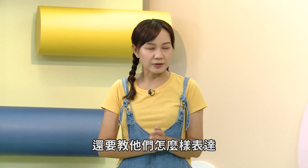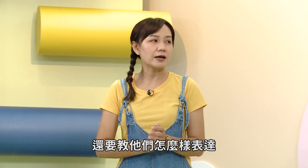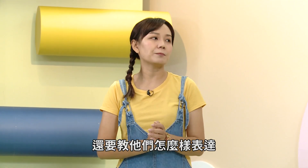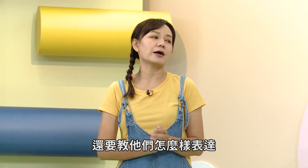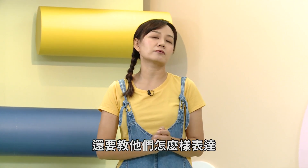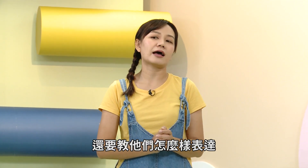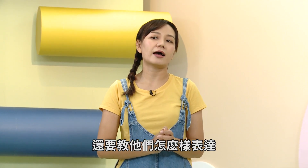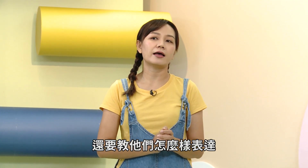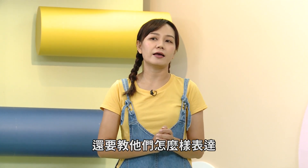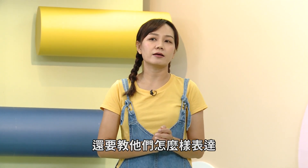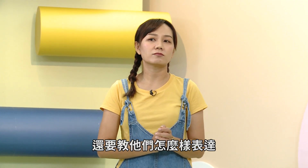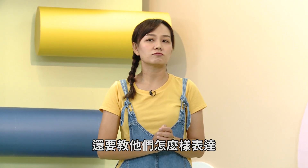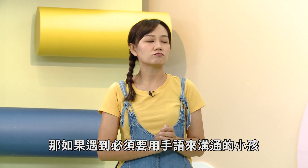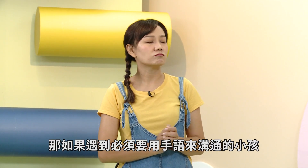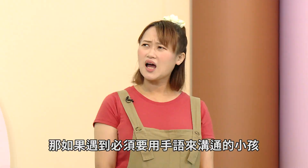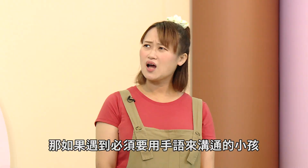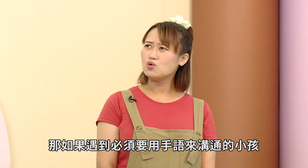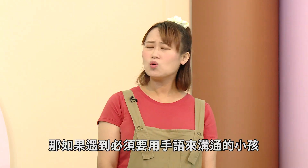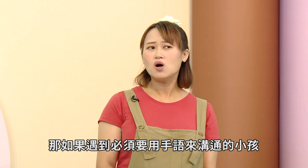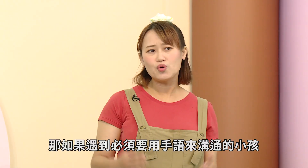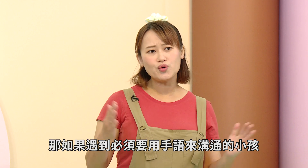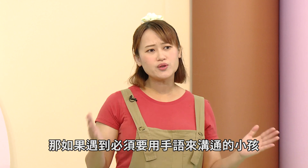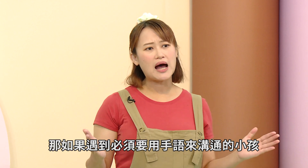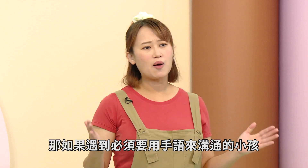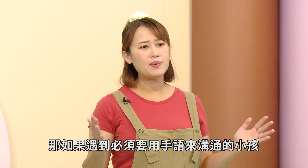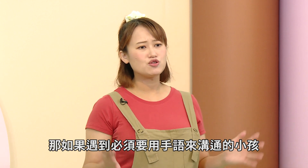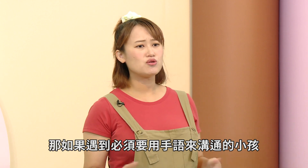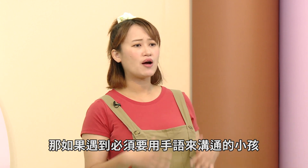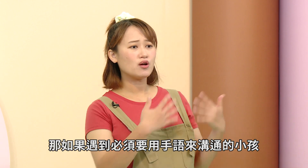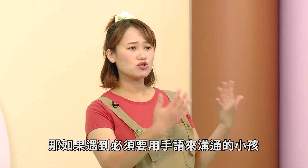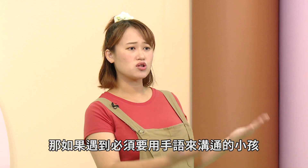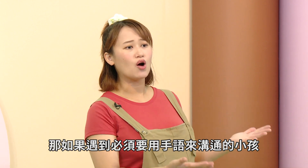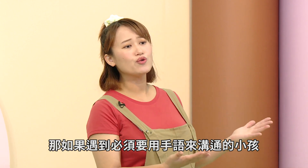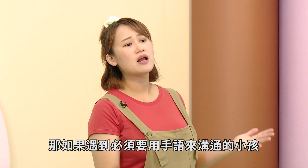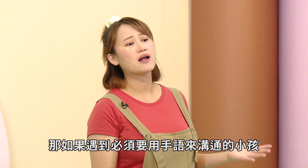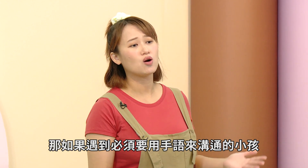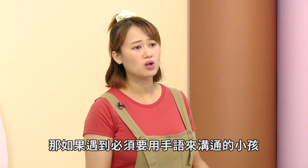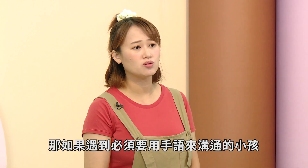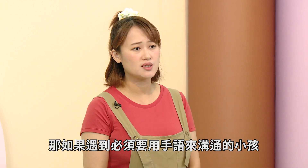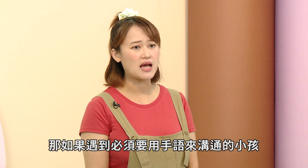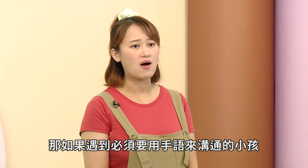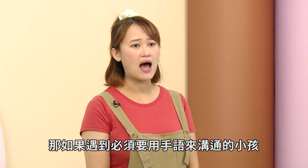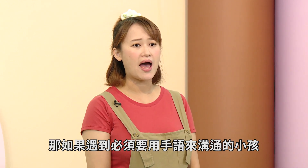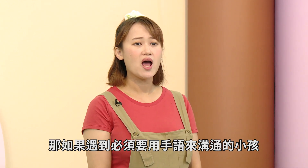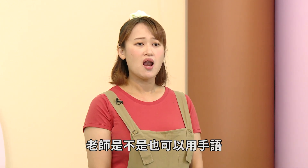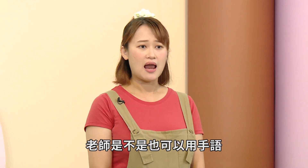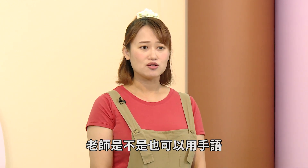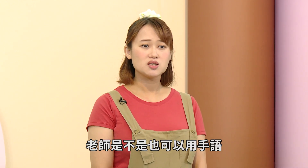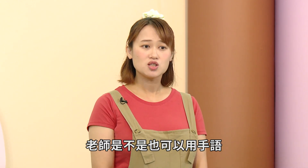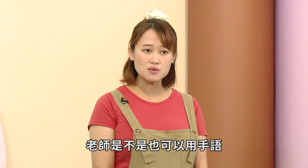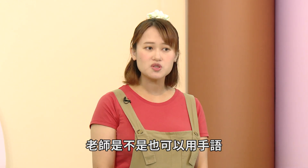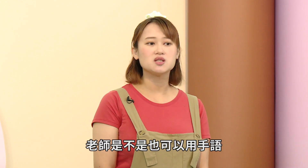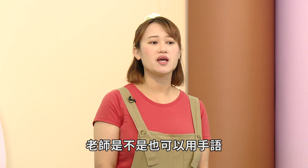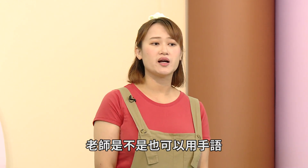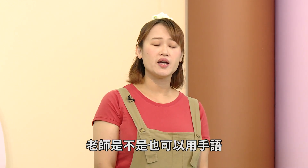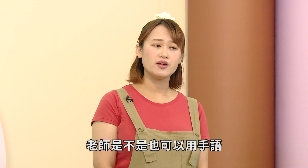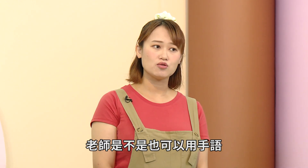样表达。哎， 那如果遇到必须要用手语来沟通的小孩，老师是不是也可以用手